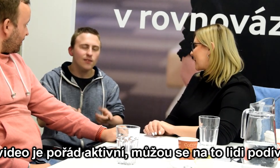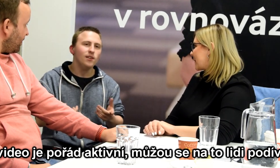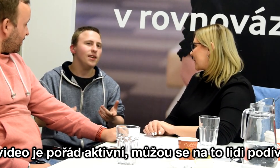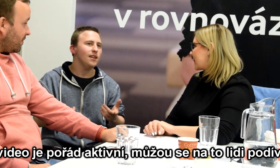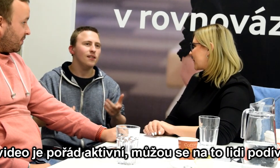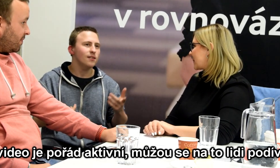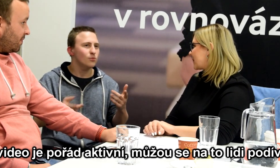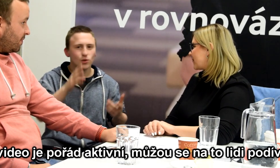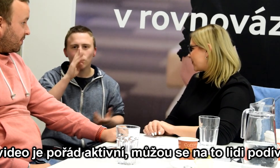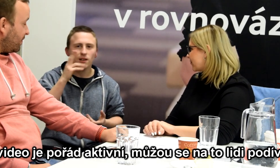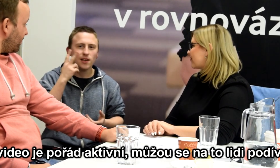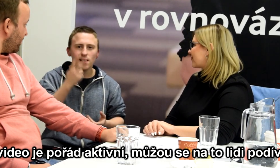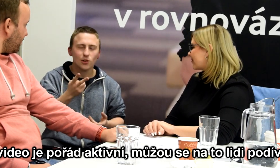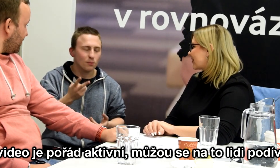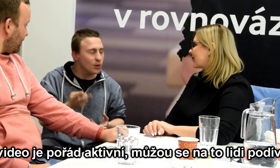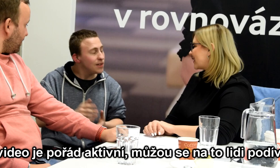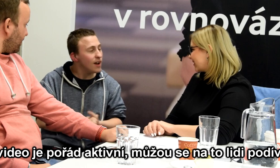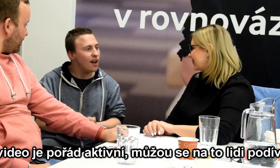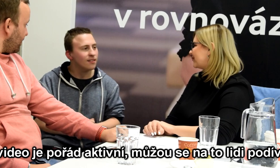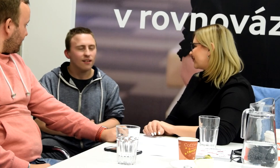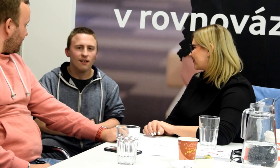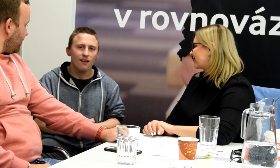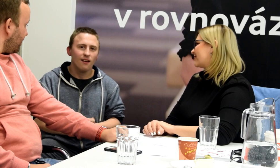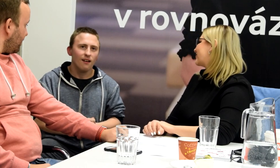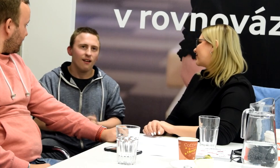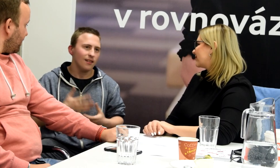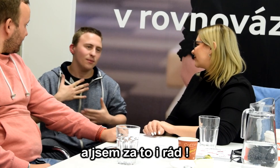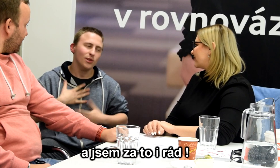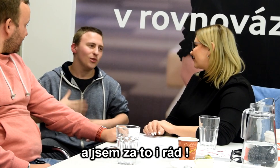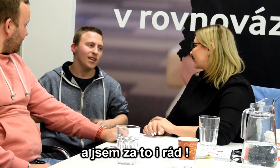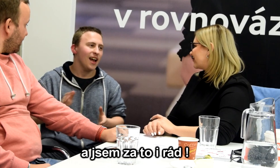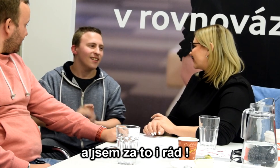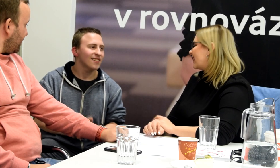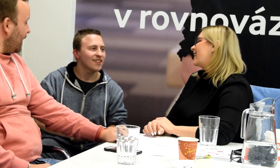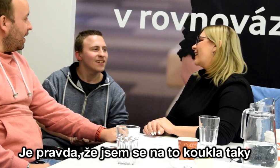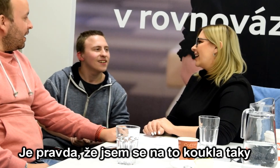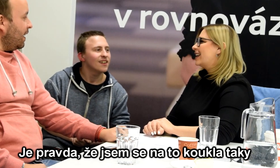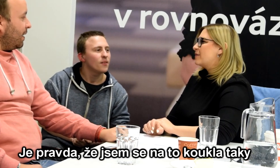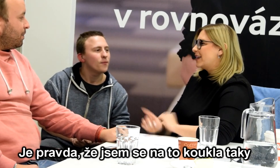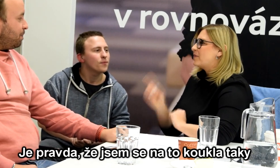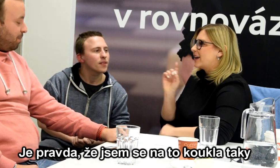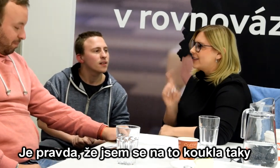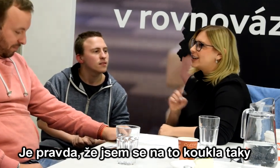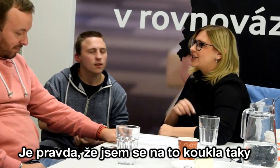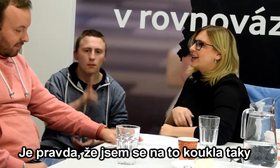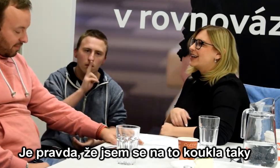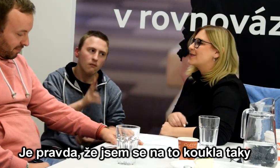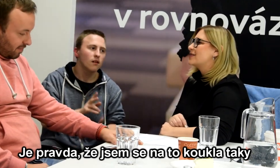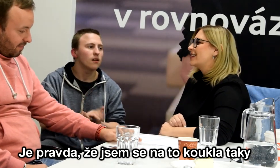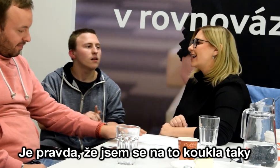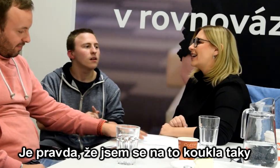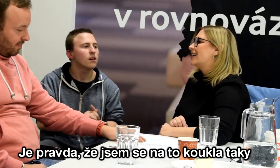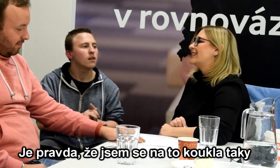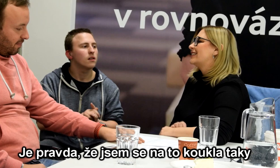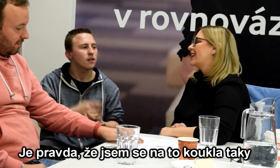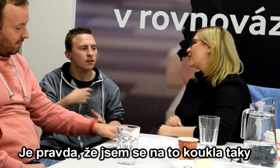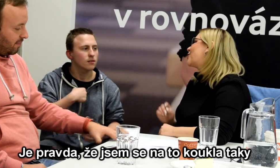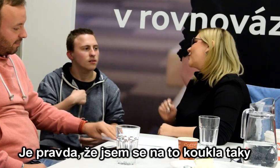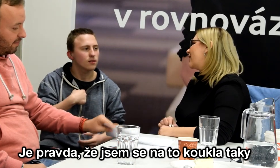aktivní, můžou si lidi na to podívat a jsem na to i rád. Je pravda, že já jsem se teda na to koukla